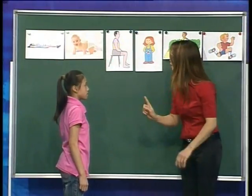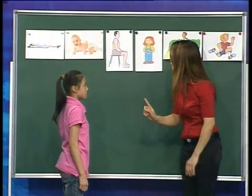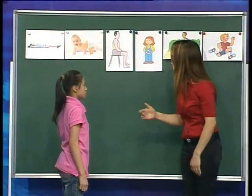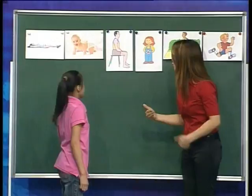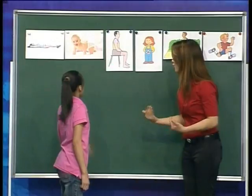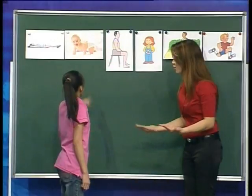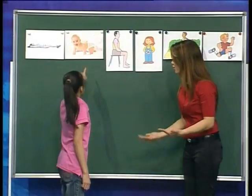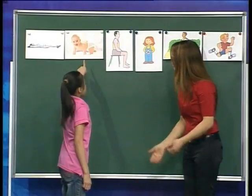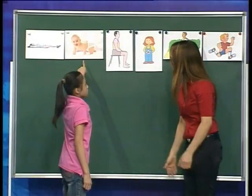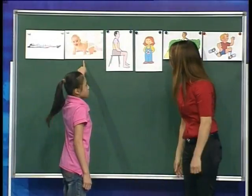Thế bò đâu